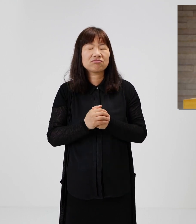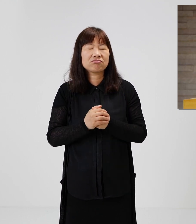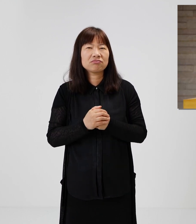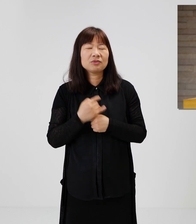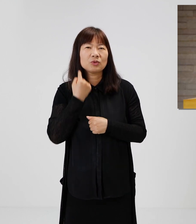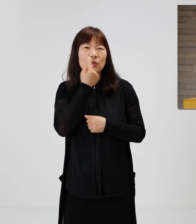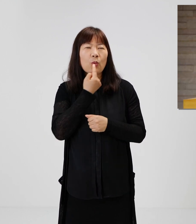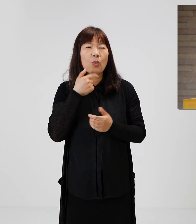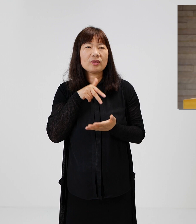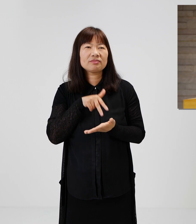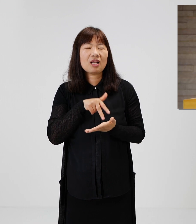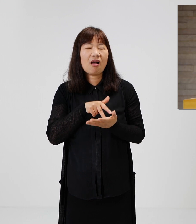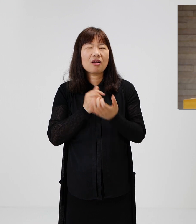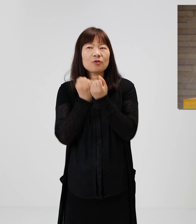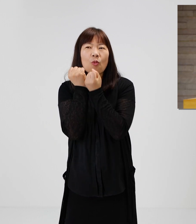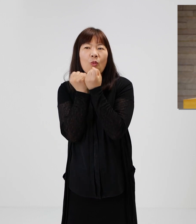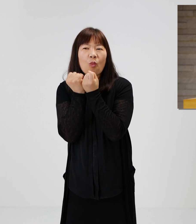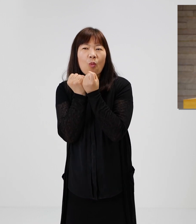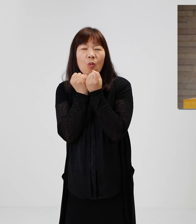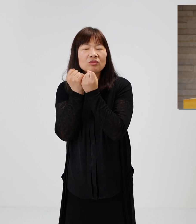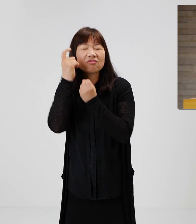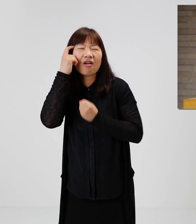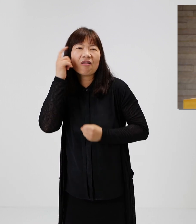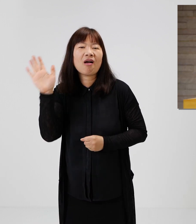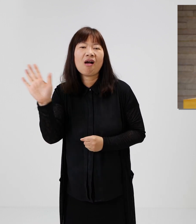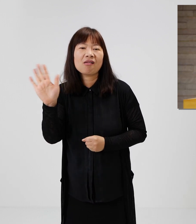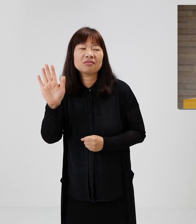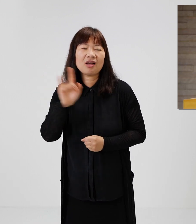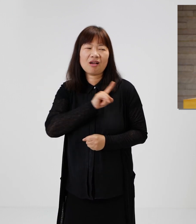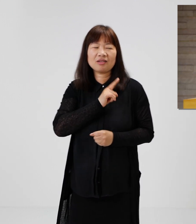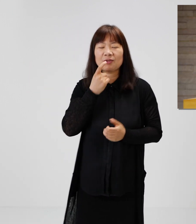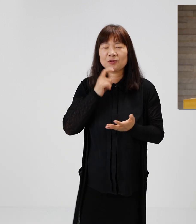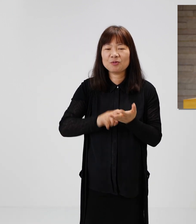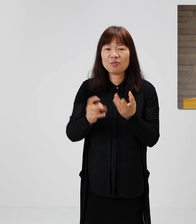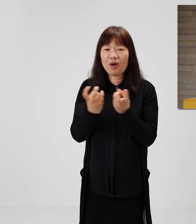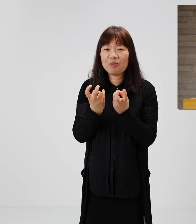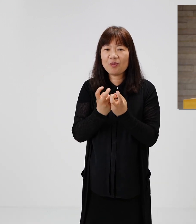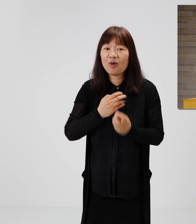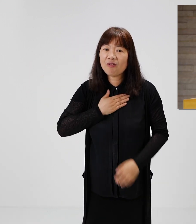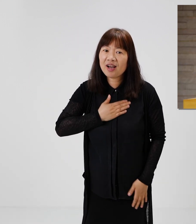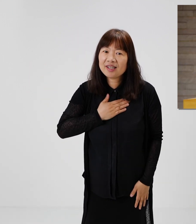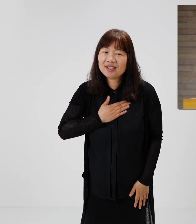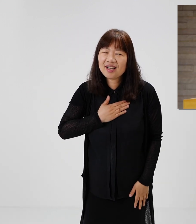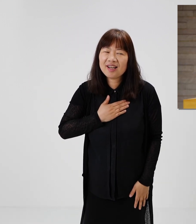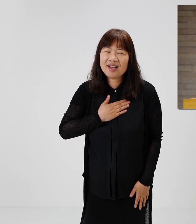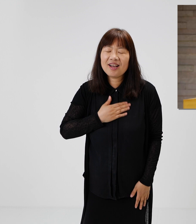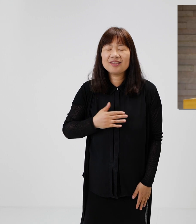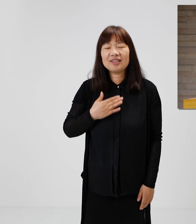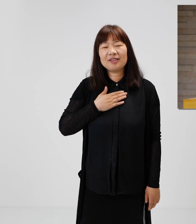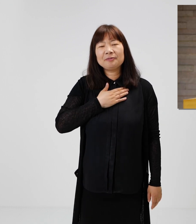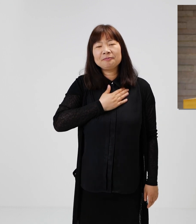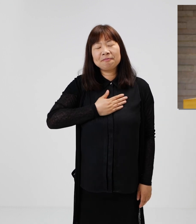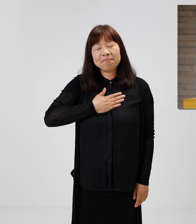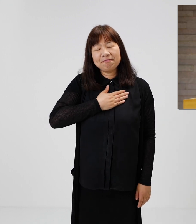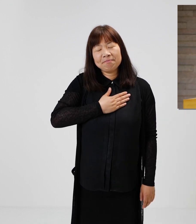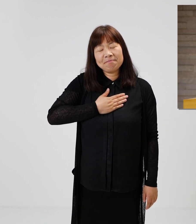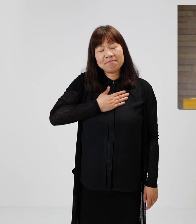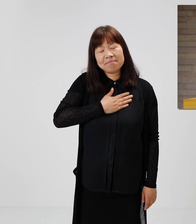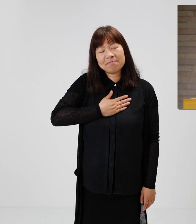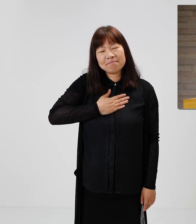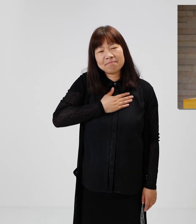논리적으로 설득하려고 하지 않고 가장 쉬운 방법이 뭔지 아세요? 감정선을